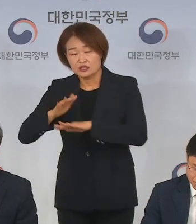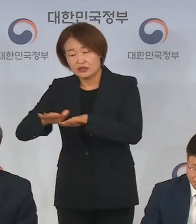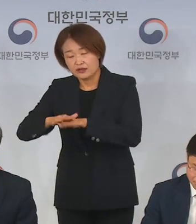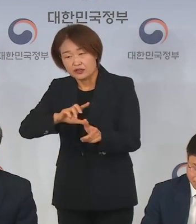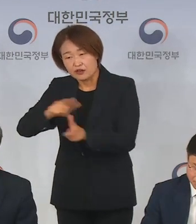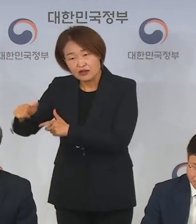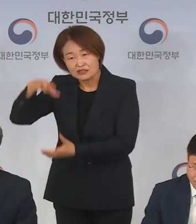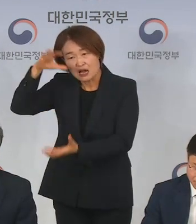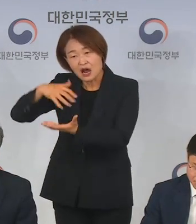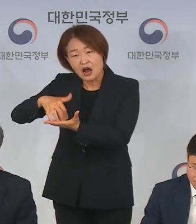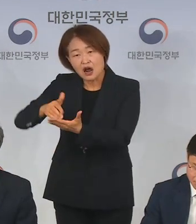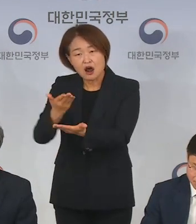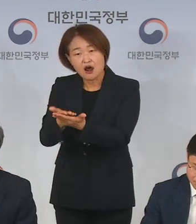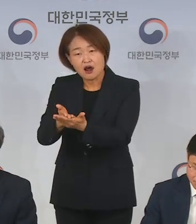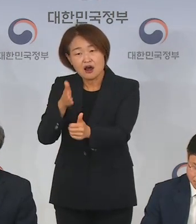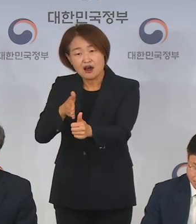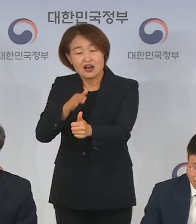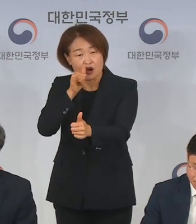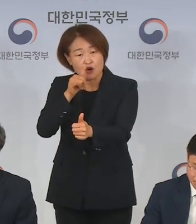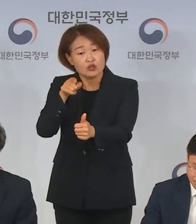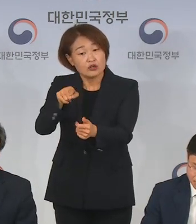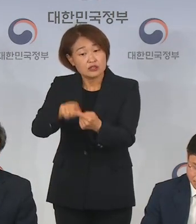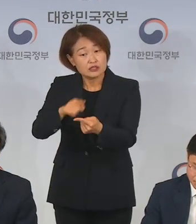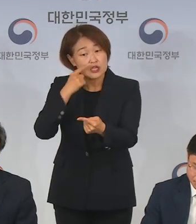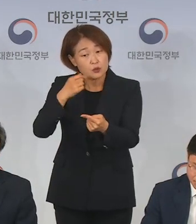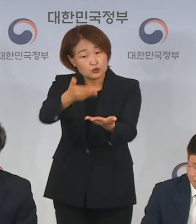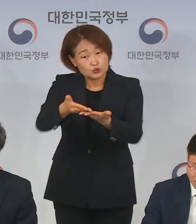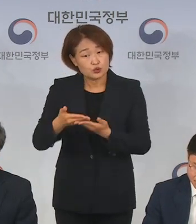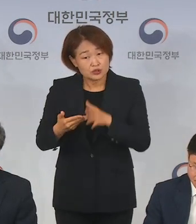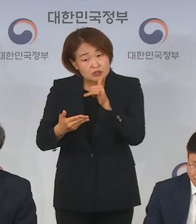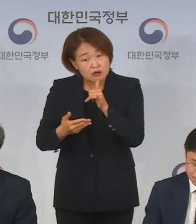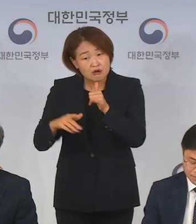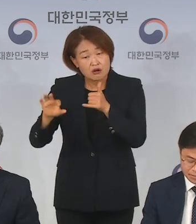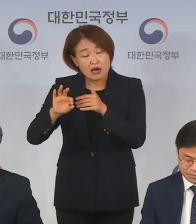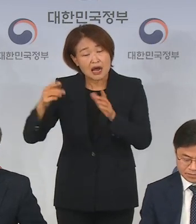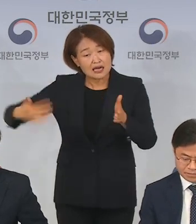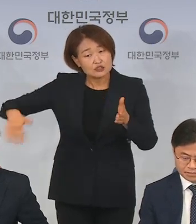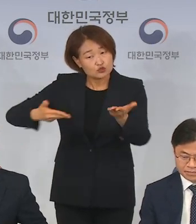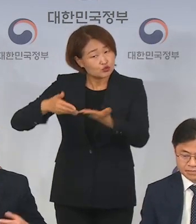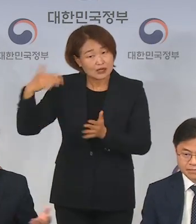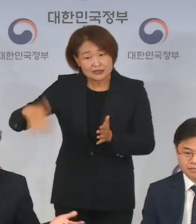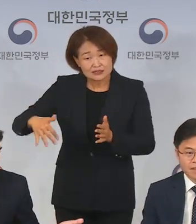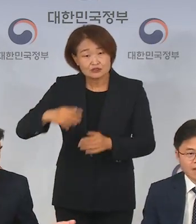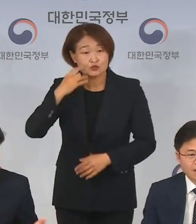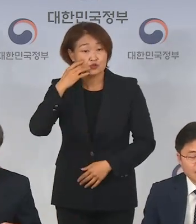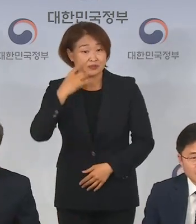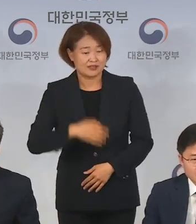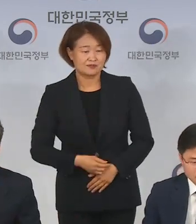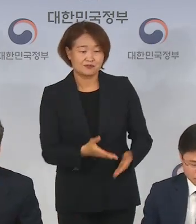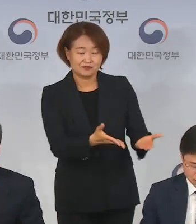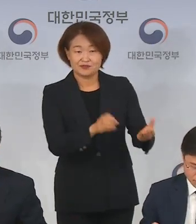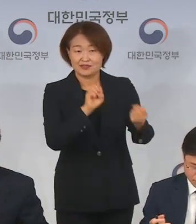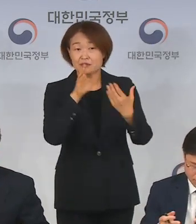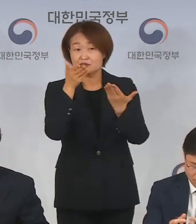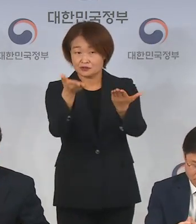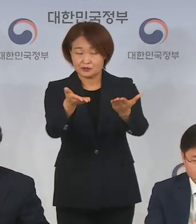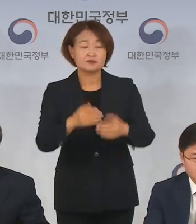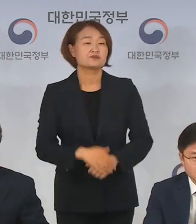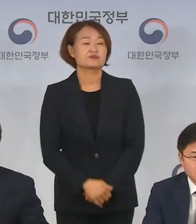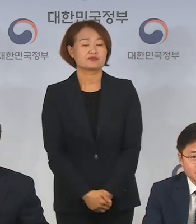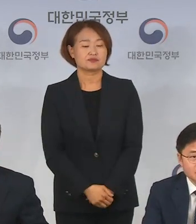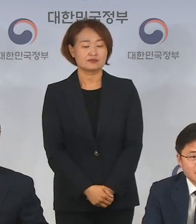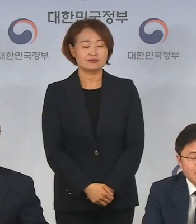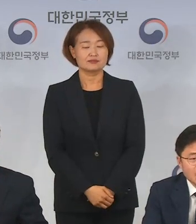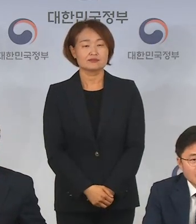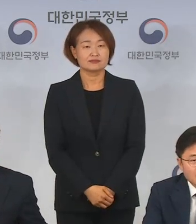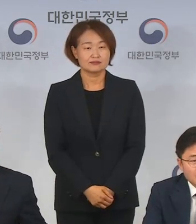데이터 요구하신 걸로 아는데 데이터 받으셨는지 또 미비된 거 있는지 궁금합니다. 예, 그 부분은 예, 제가 말씀을